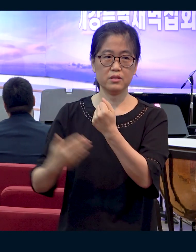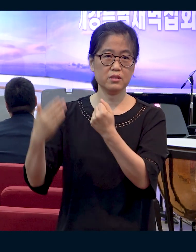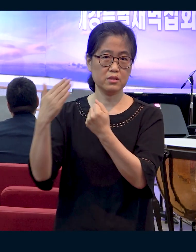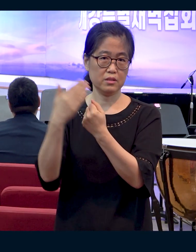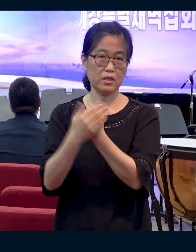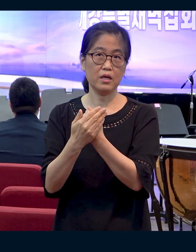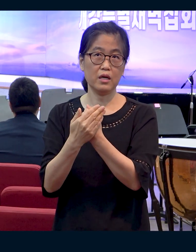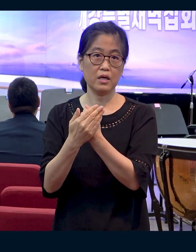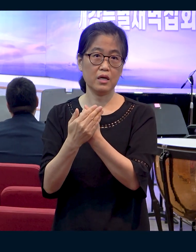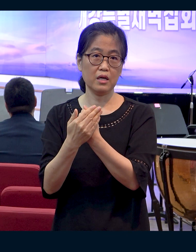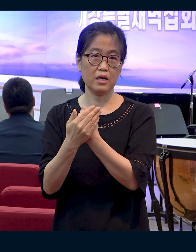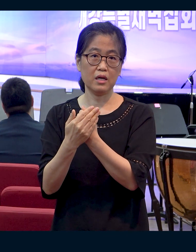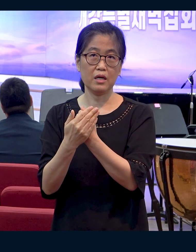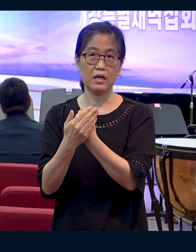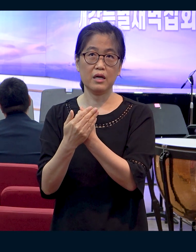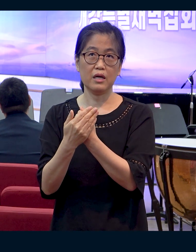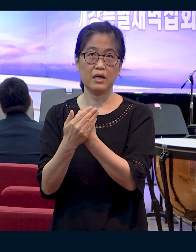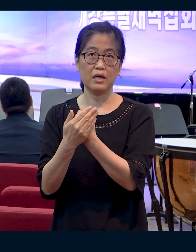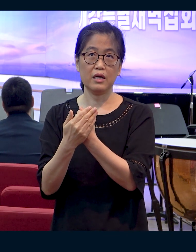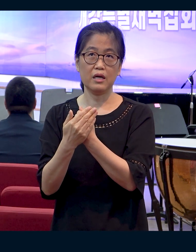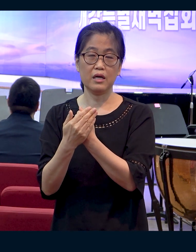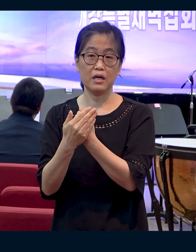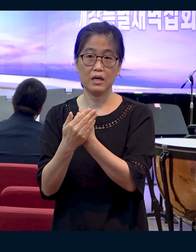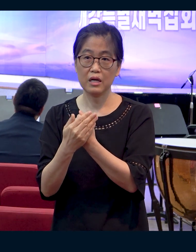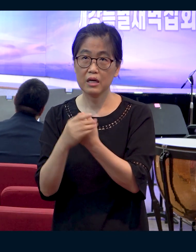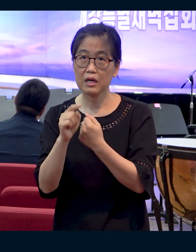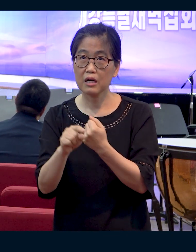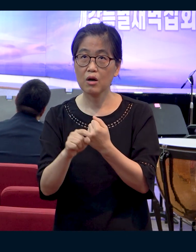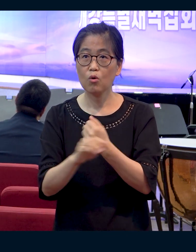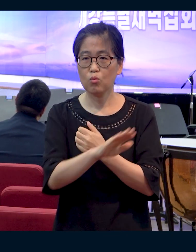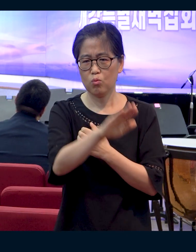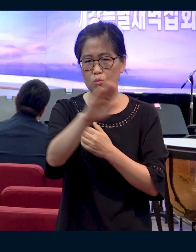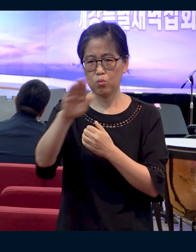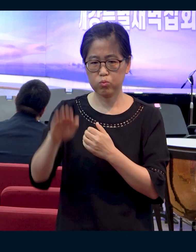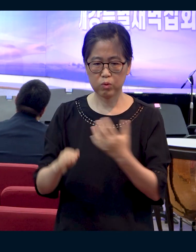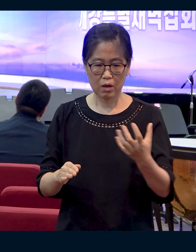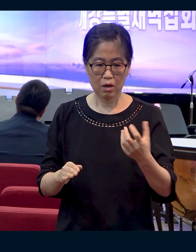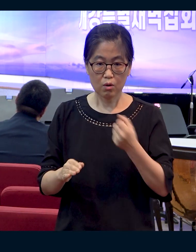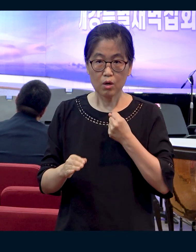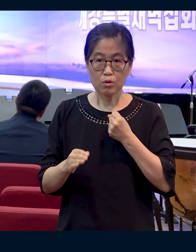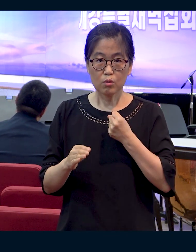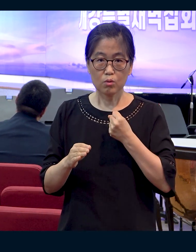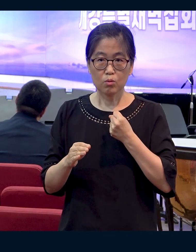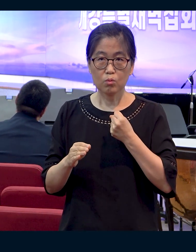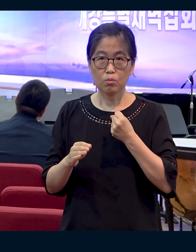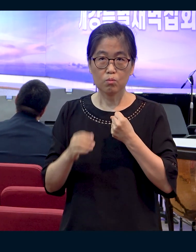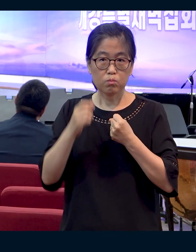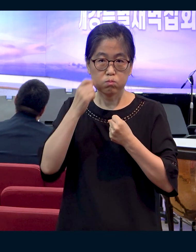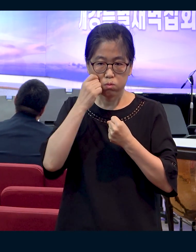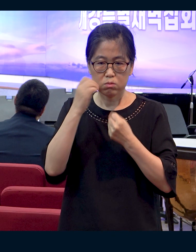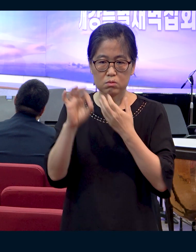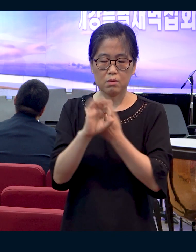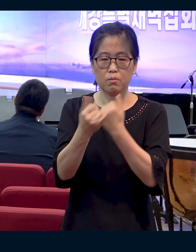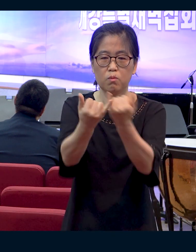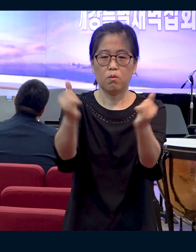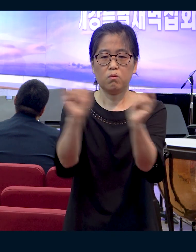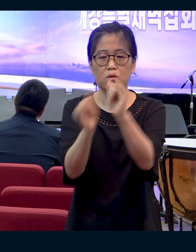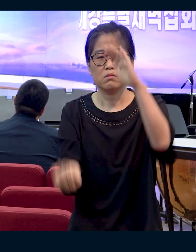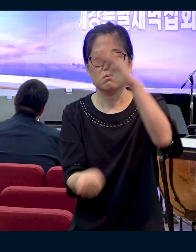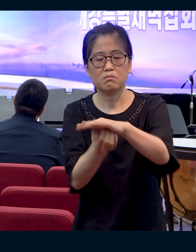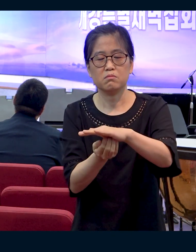바로 그 대속의 은혜, 이걸 우리가 누리지 못하면 사실은 공동체는 불가능합니다.